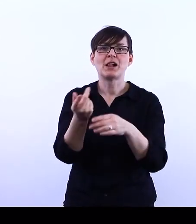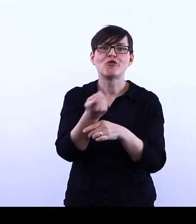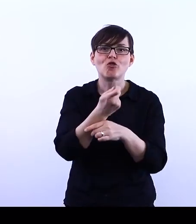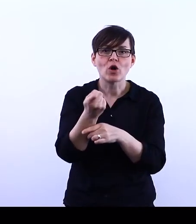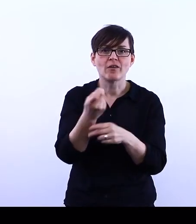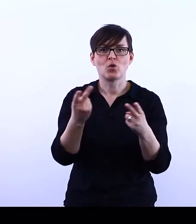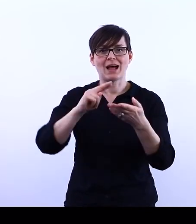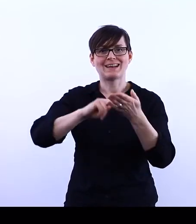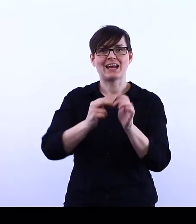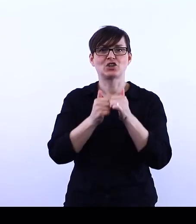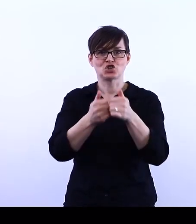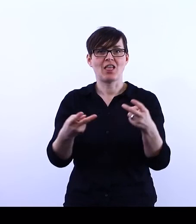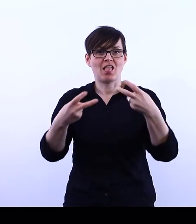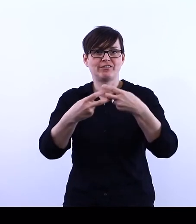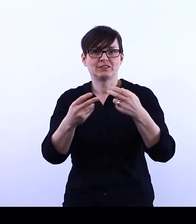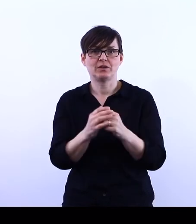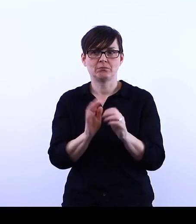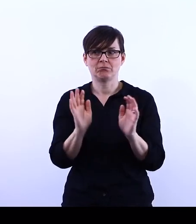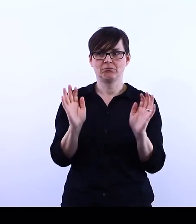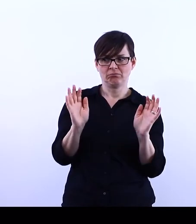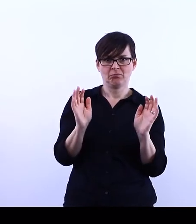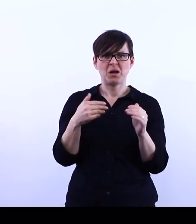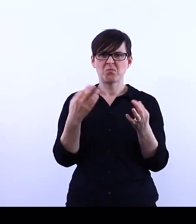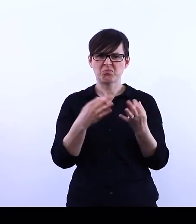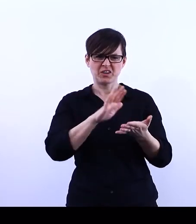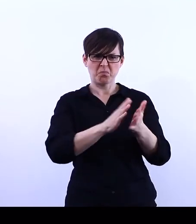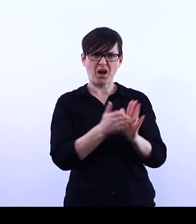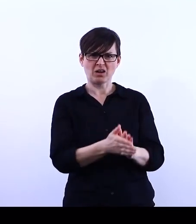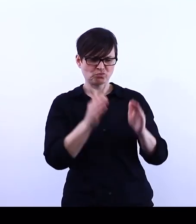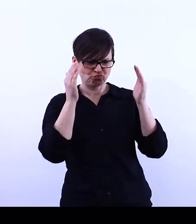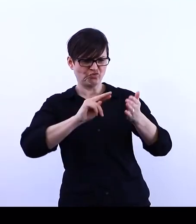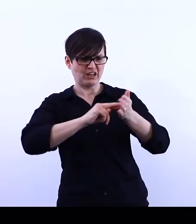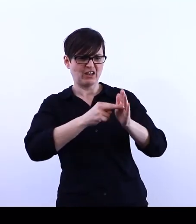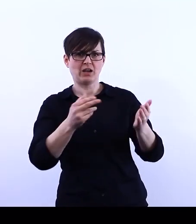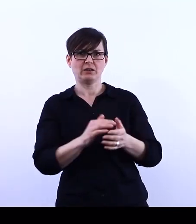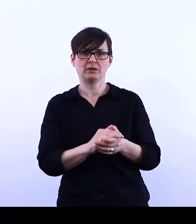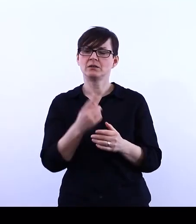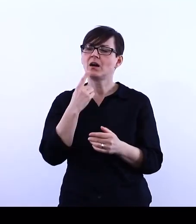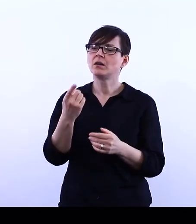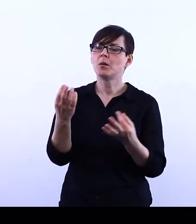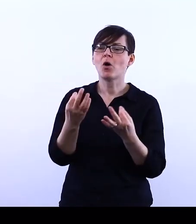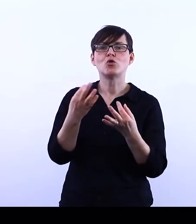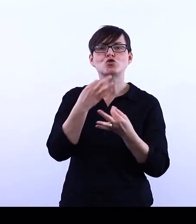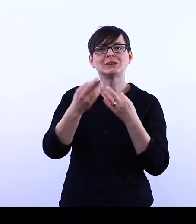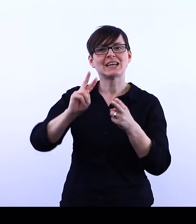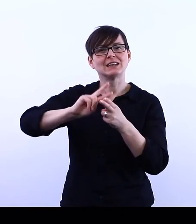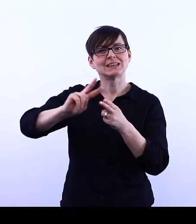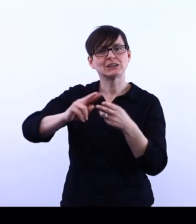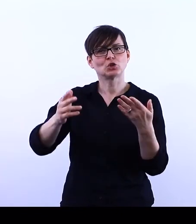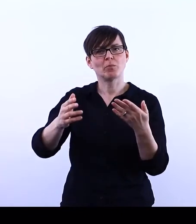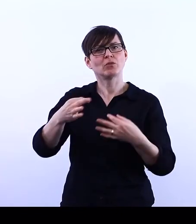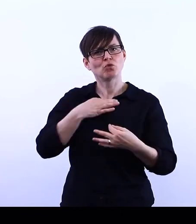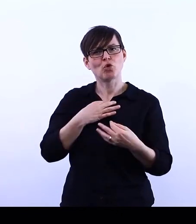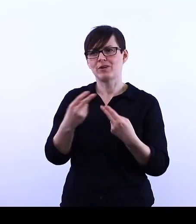das Technische Hilfswerk, die sind erstmal ganz pragmatisch und technisch veranlagt. Die wollen dann vielleicht erstmal ein Instrument ausprobieren, das ihnen die